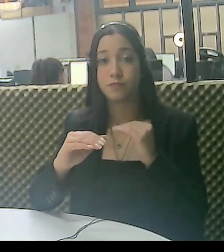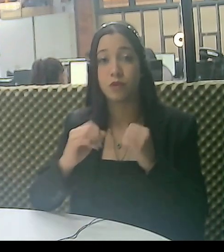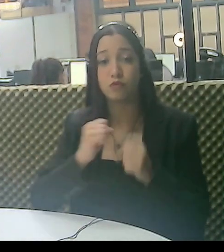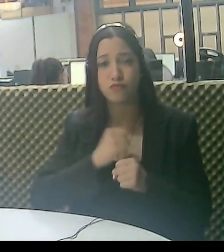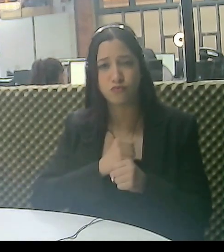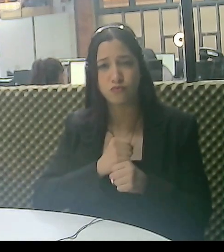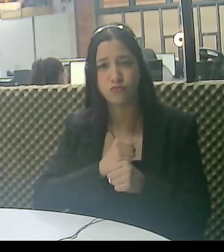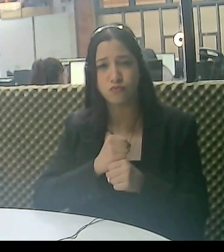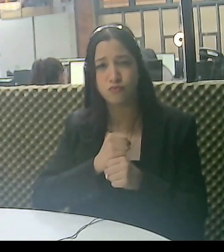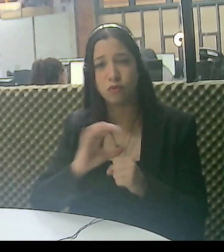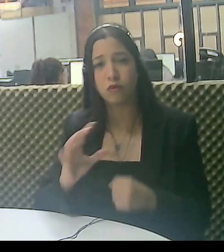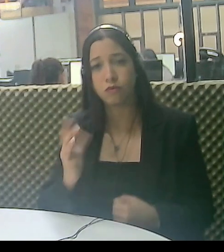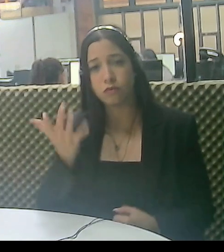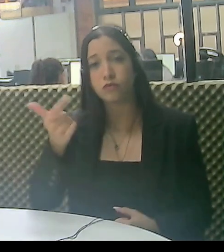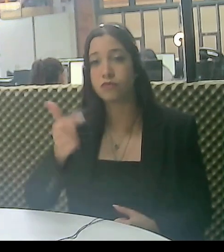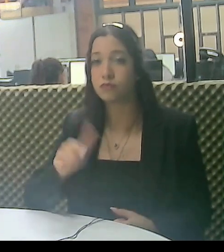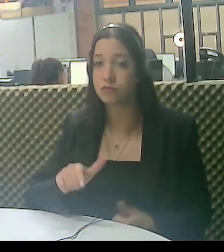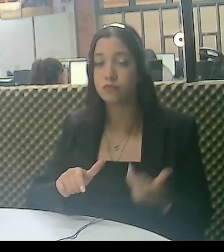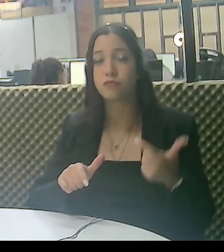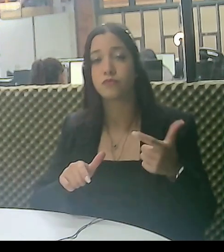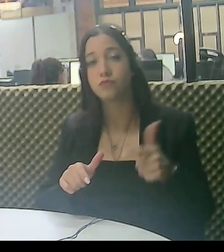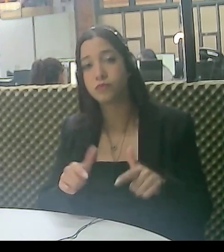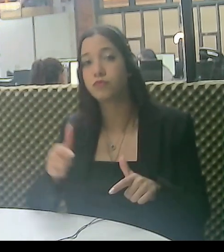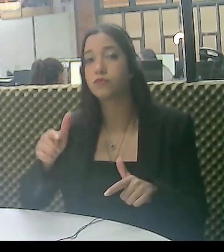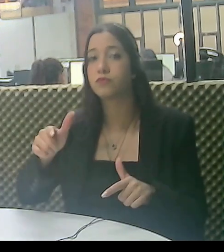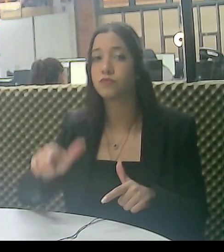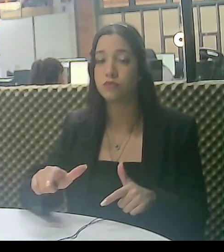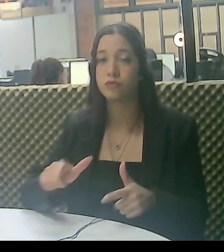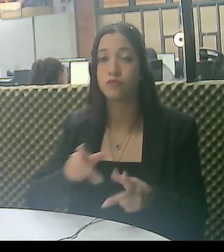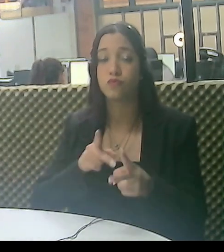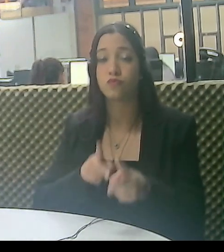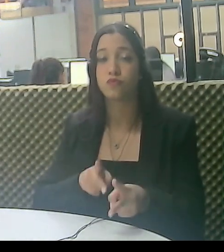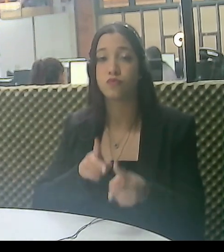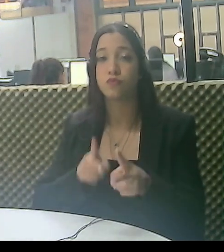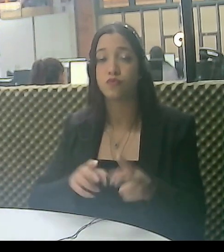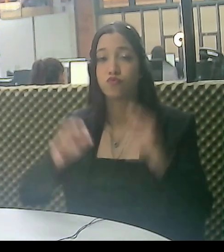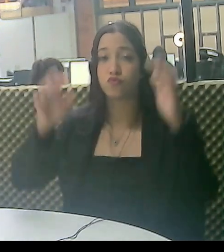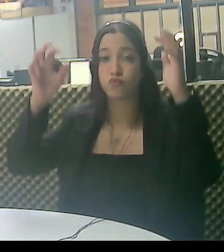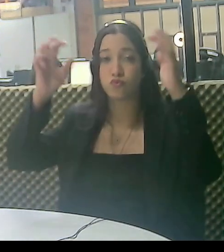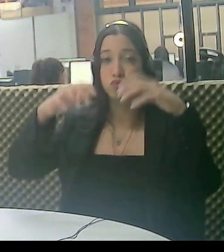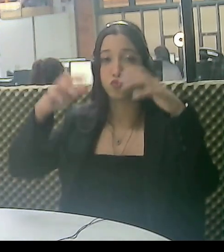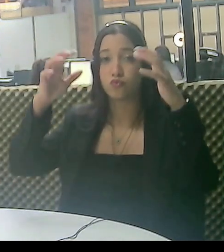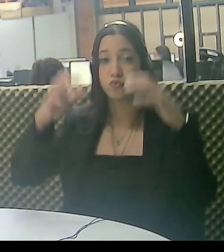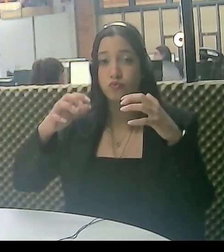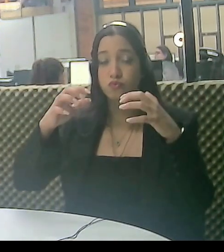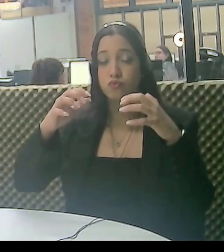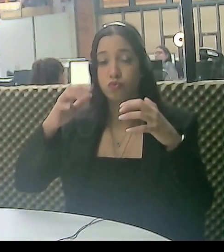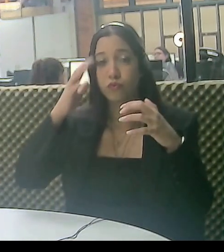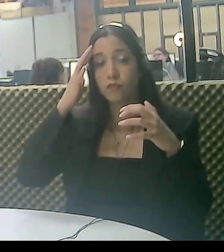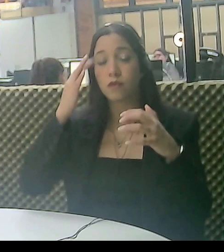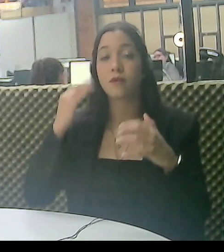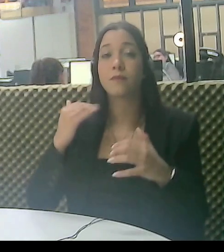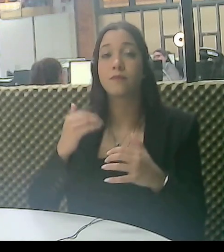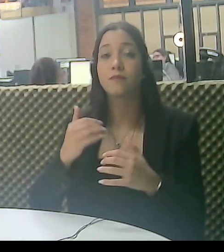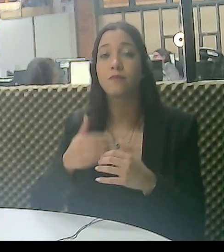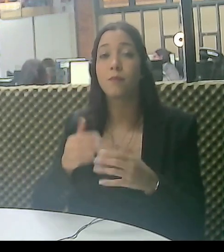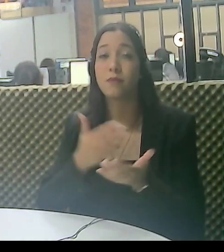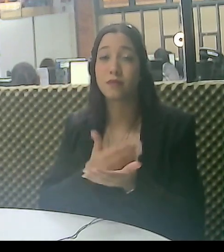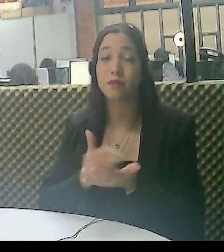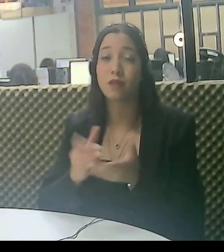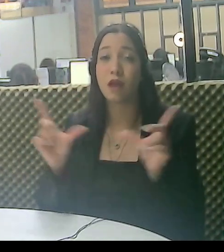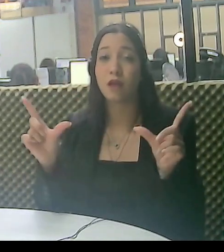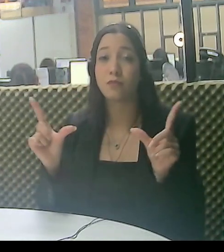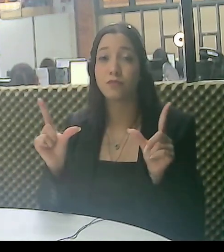ano ocorre, com continuidade das chuvas, o sol vem impermeabilizando, vai perdendo a capacidade